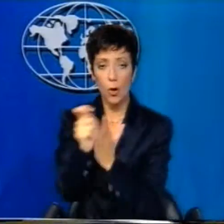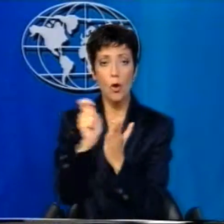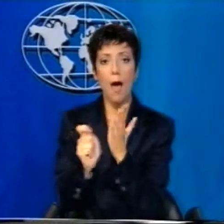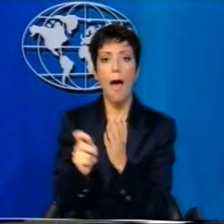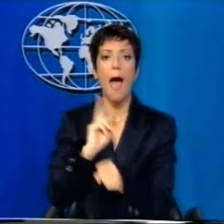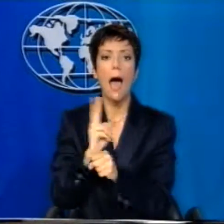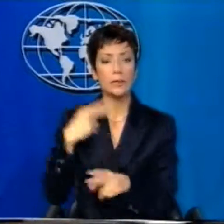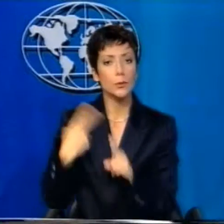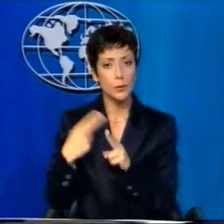αρμόδιες ελληνικές αρχές.